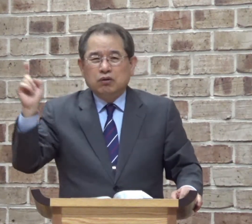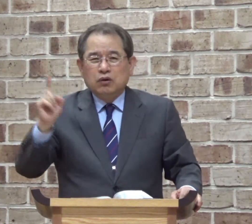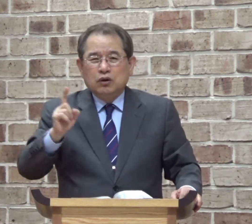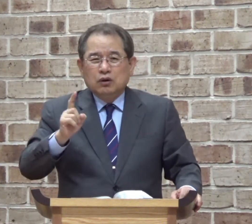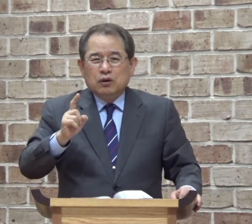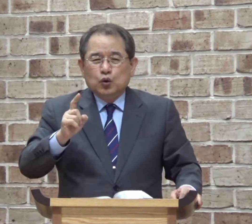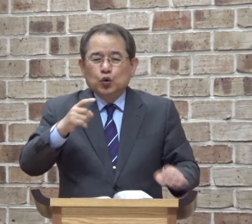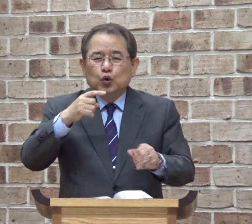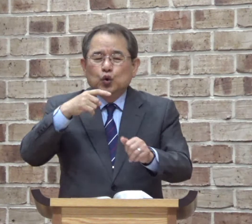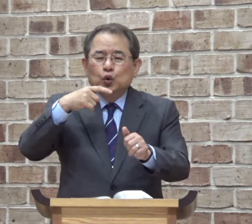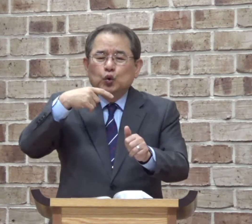교수님이신데